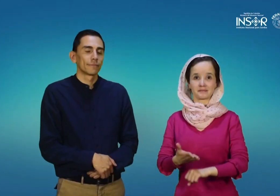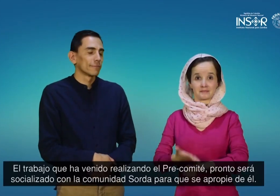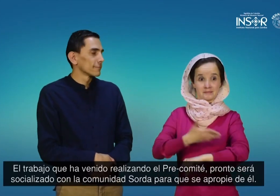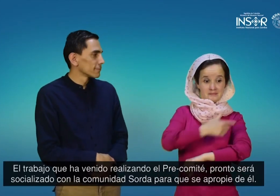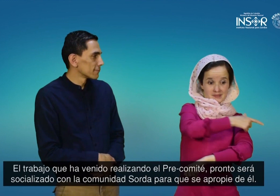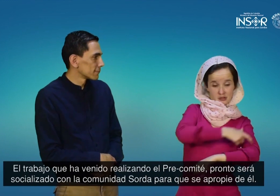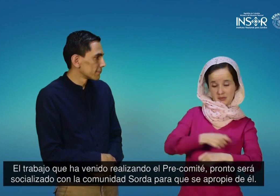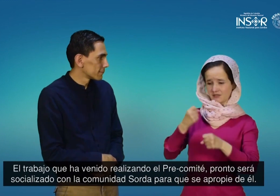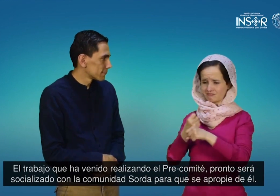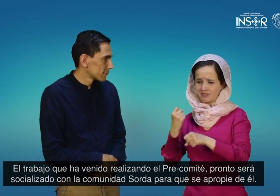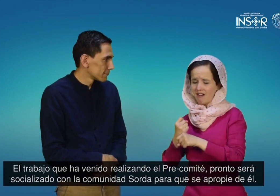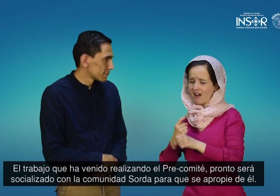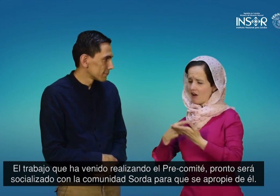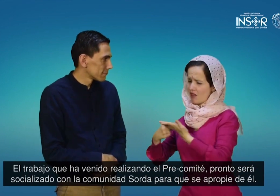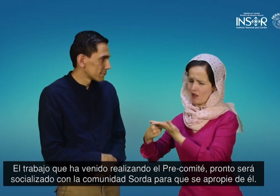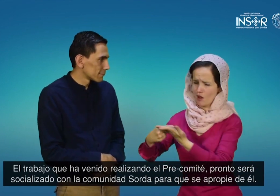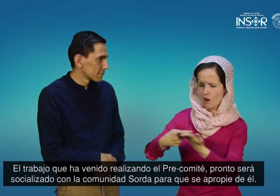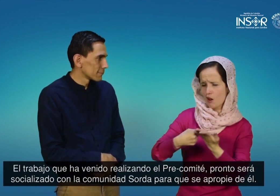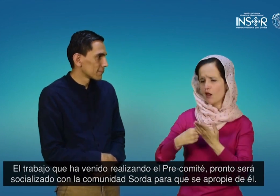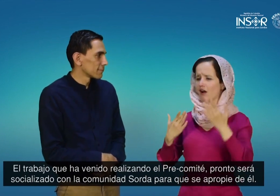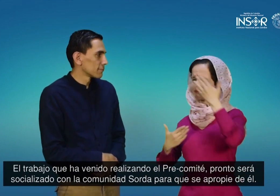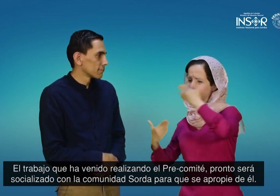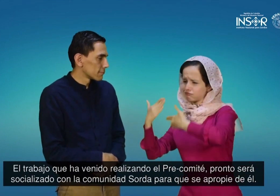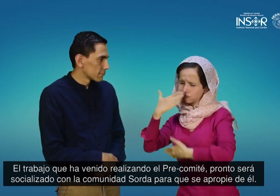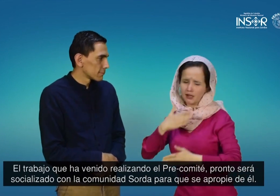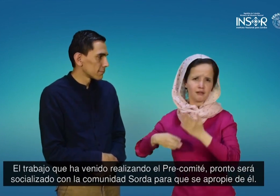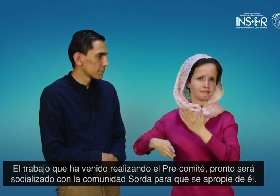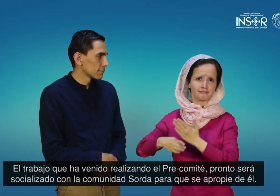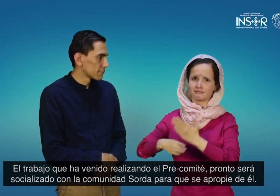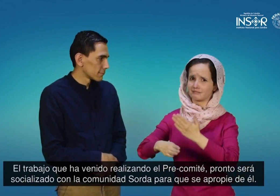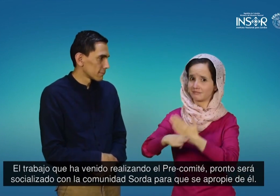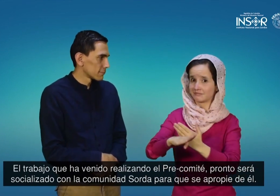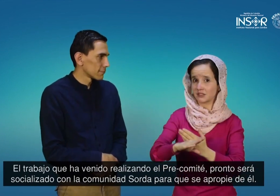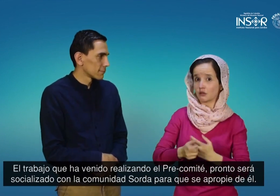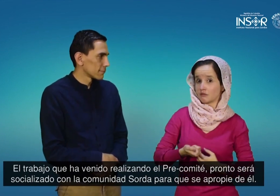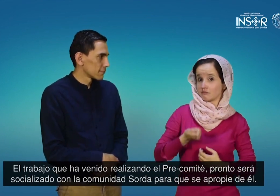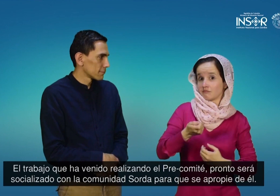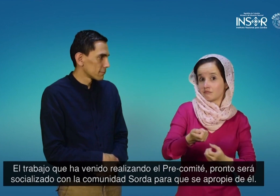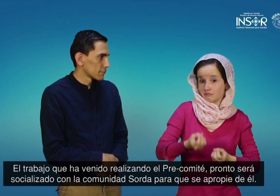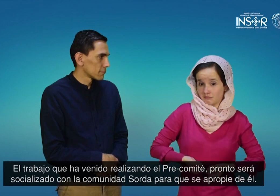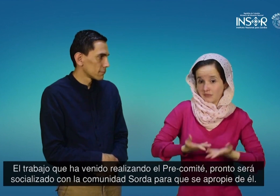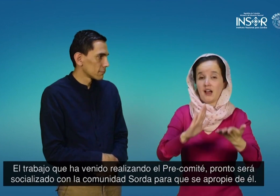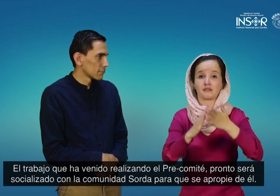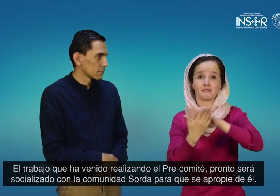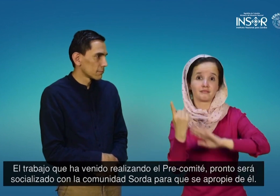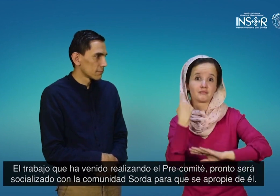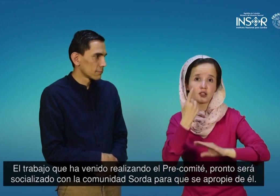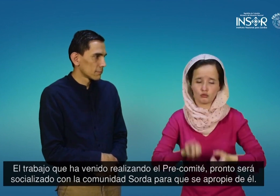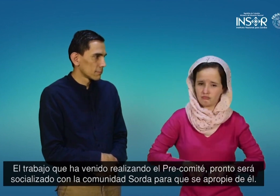El trabajo que ha venido realizando el Precomité de Planeación pronto será socializado con la comunidad sorda para que se apropie de él.